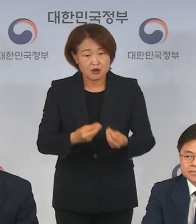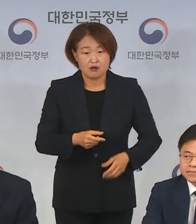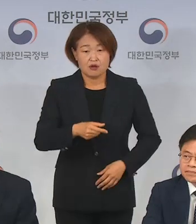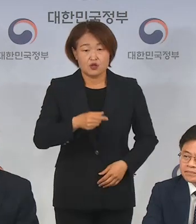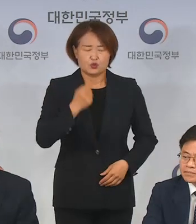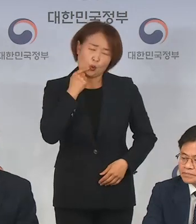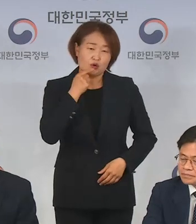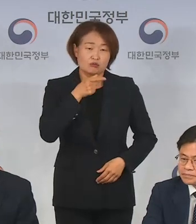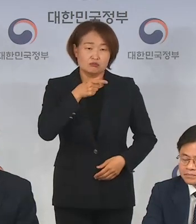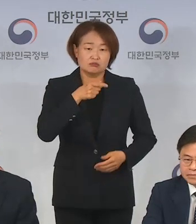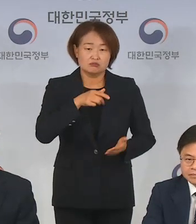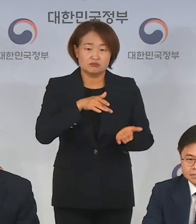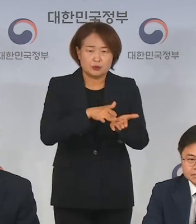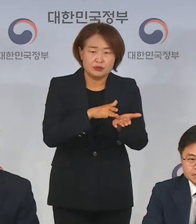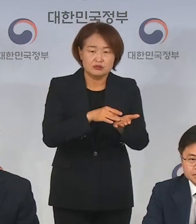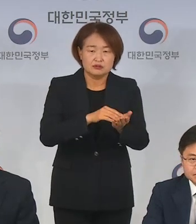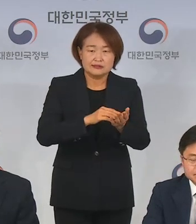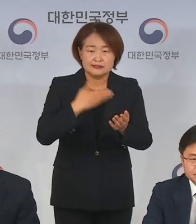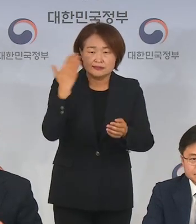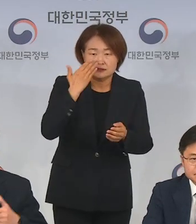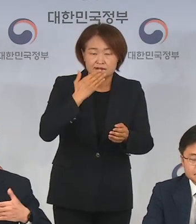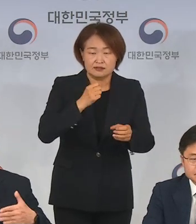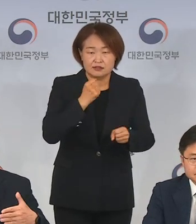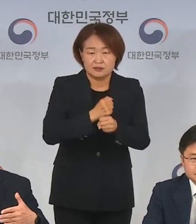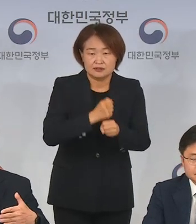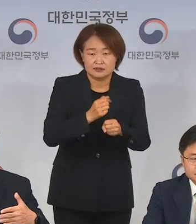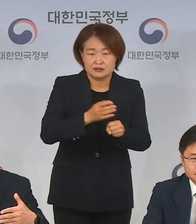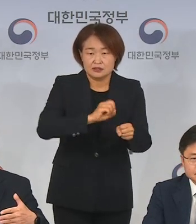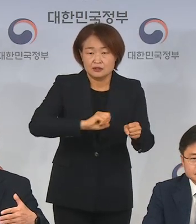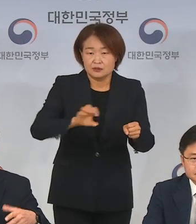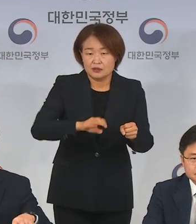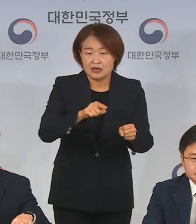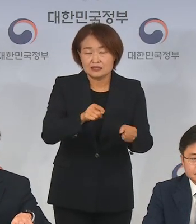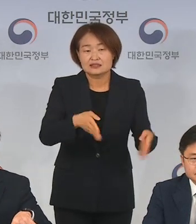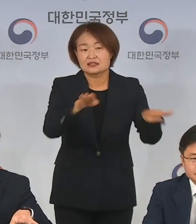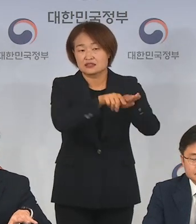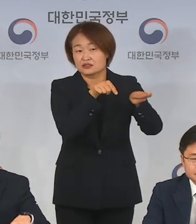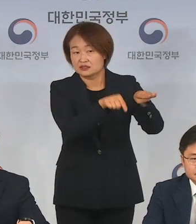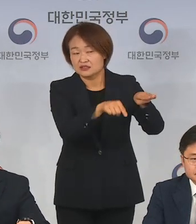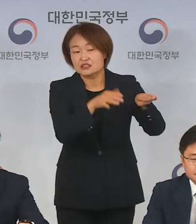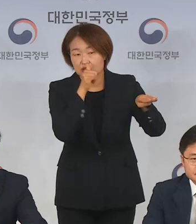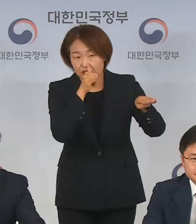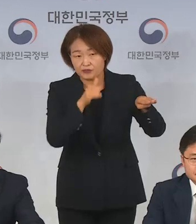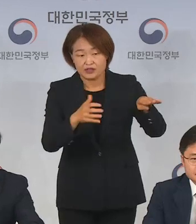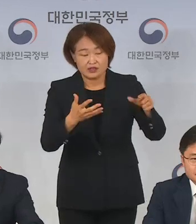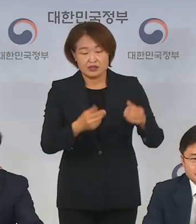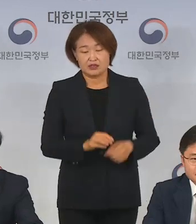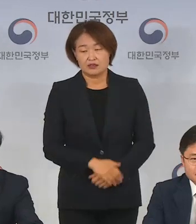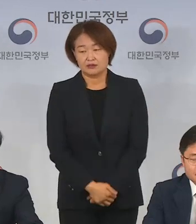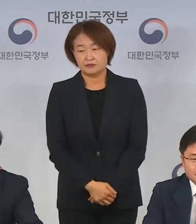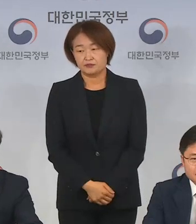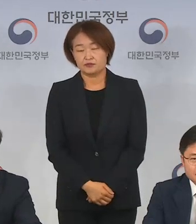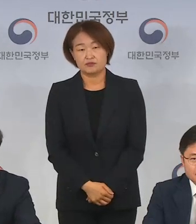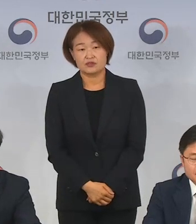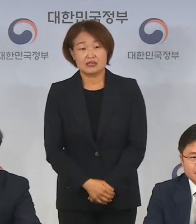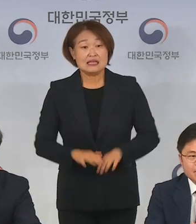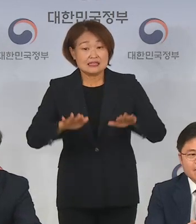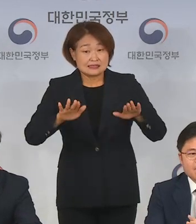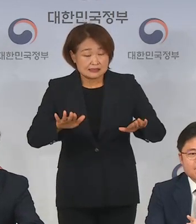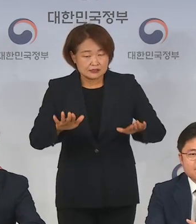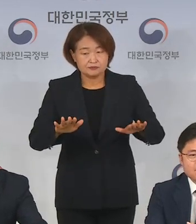경우에 일부 어느 정도 들어갈 수 있느냐, 다만 일본이 일측은 현행